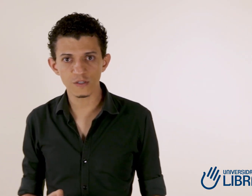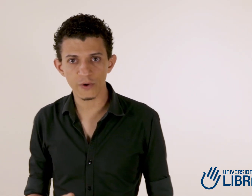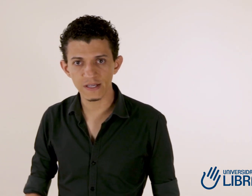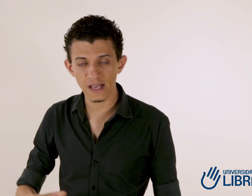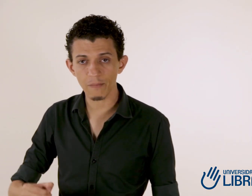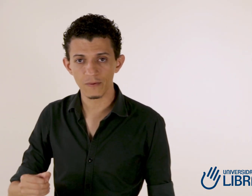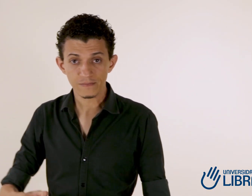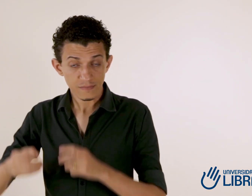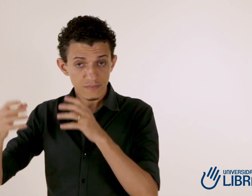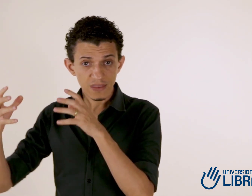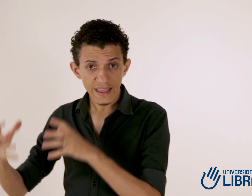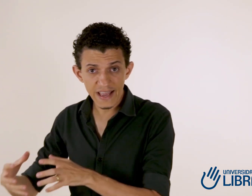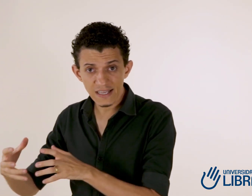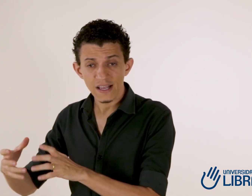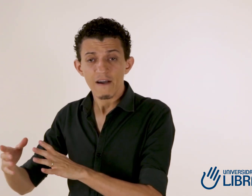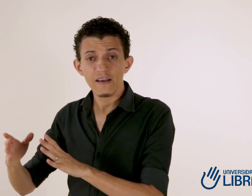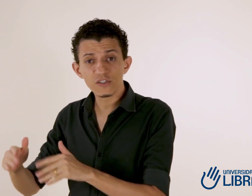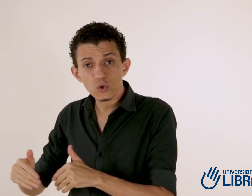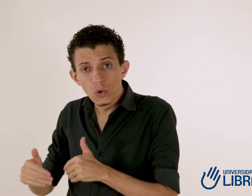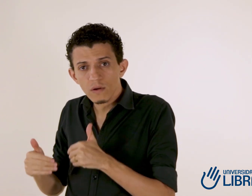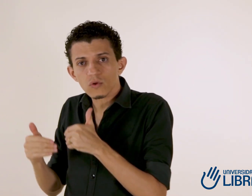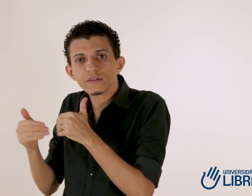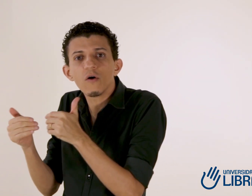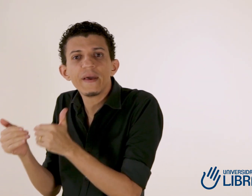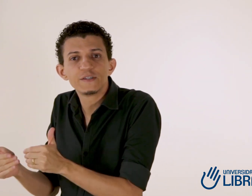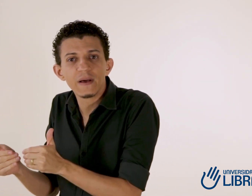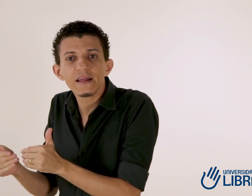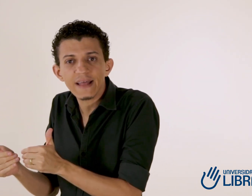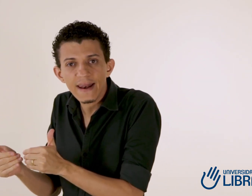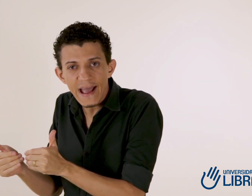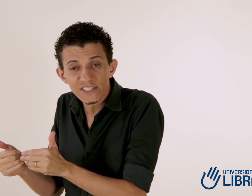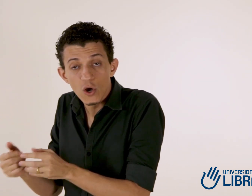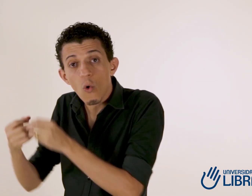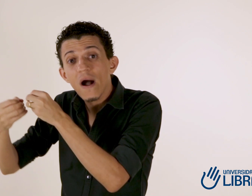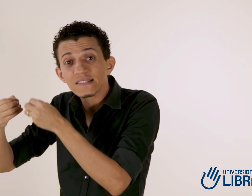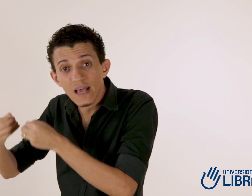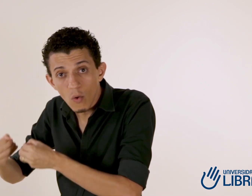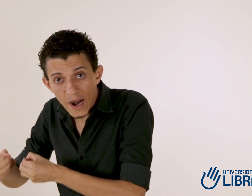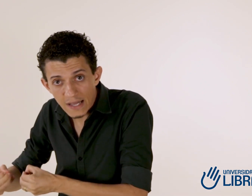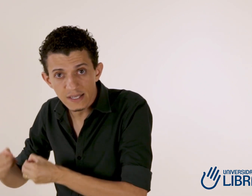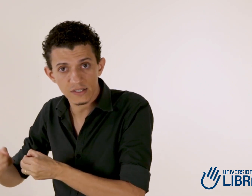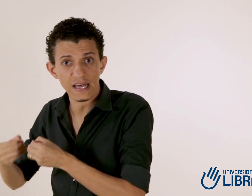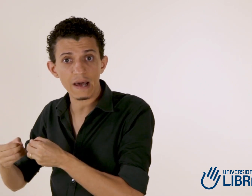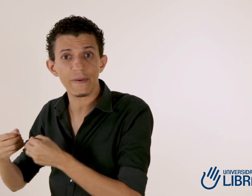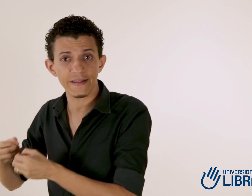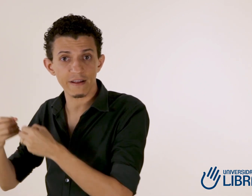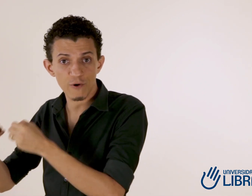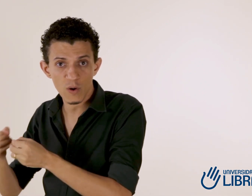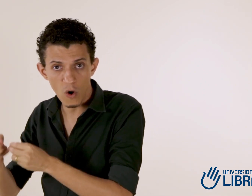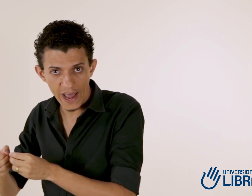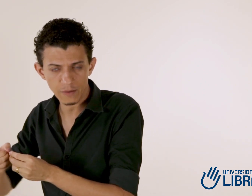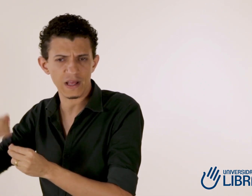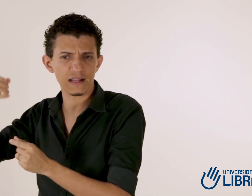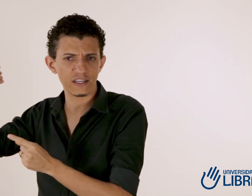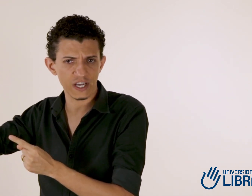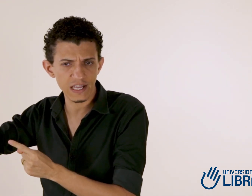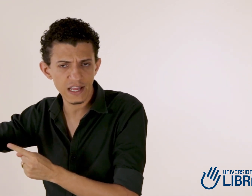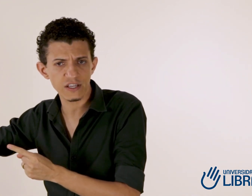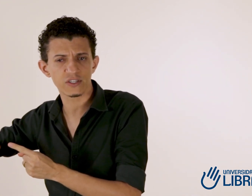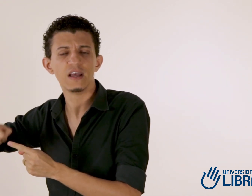por exemplo, eles estudam totalmente pela internet com a segurança de estarem aprendendo da forma correta, porque lá tem checklist,